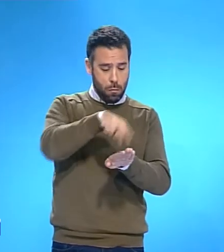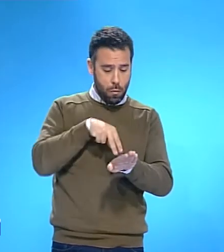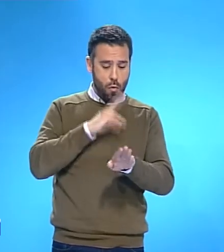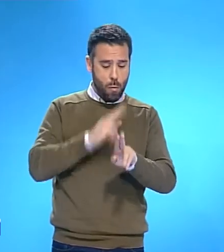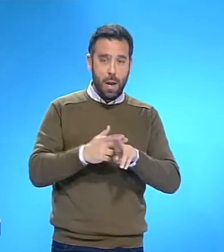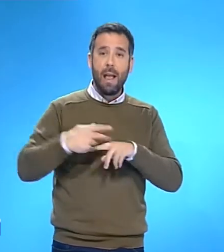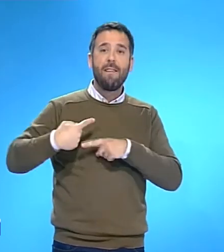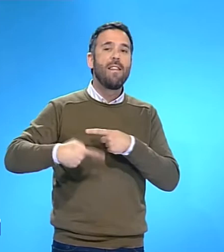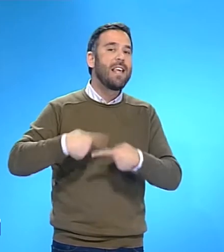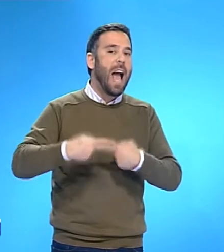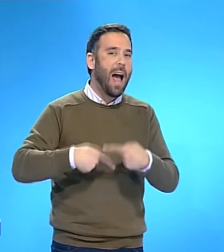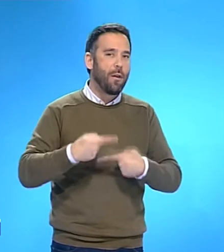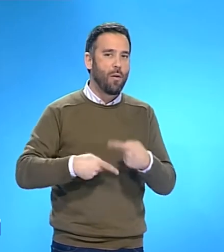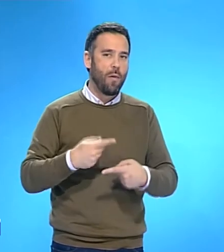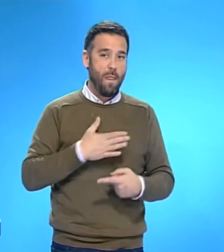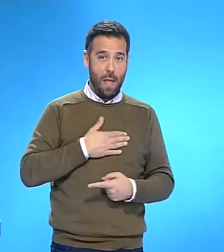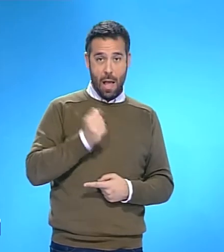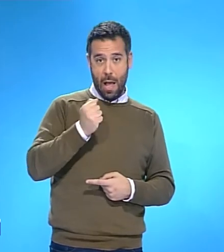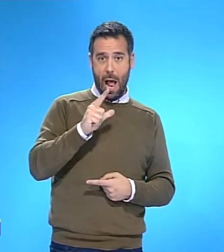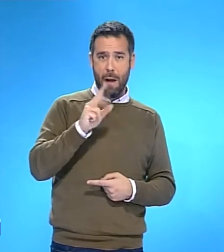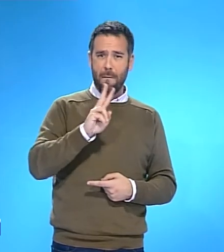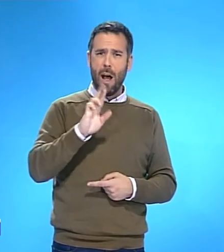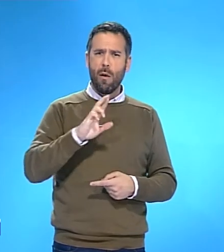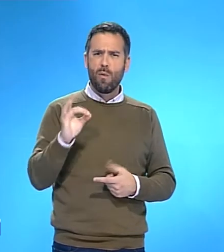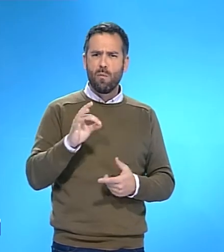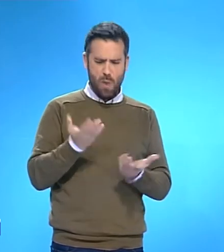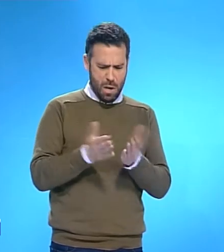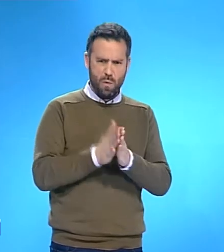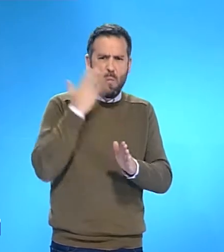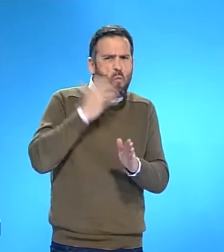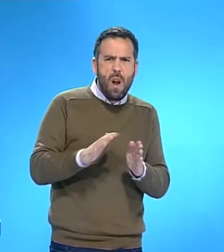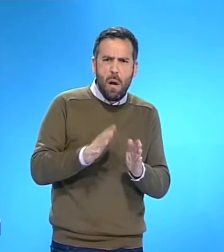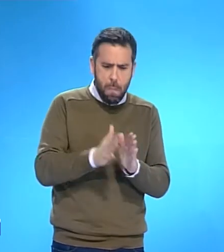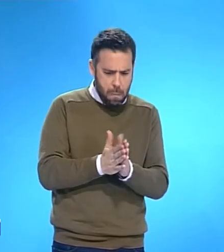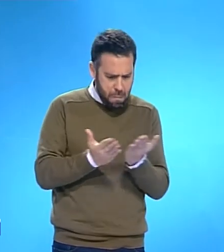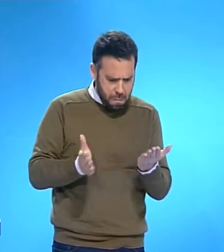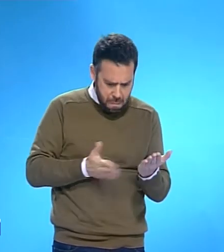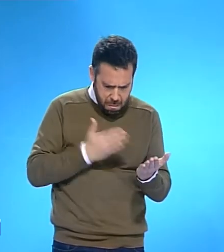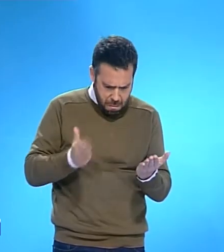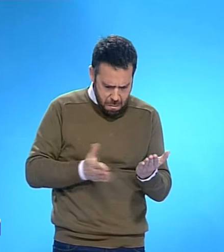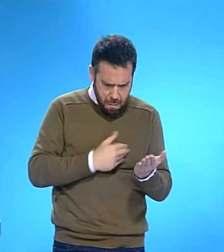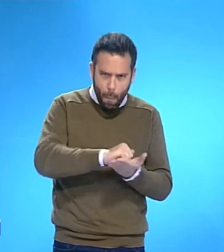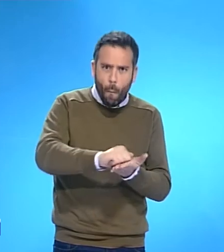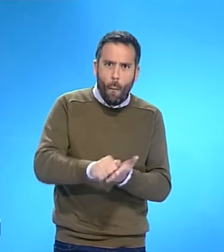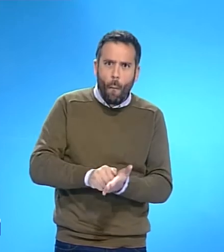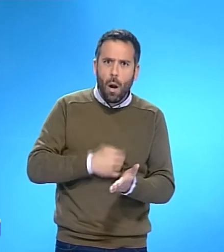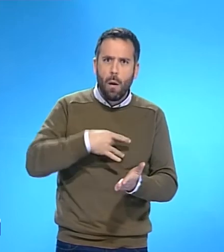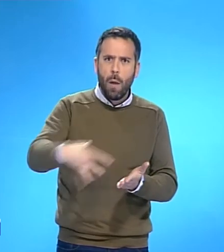libro. En la portada ponía Diario de Álvaro. Era un libro muy raro. Cuando lo abrió, no